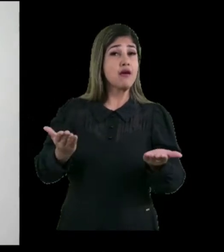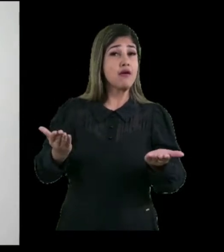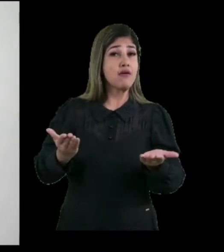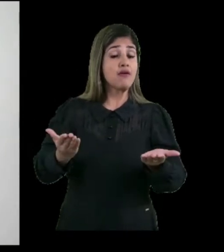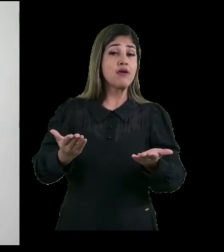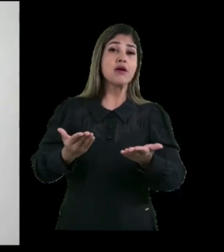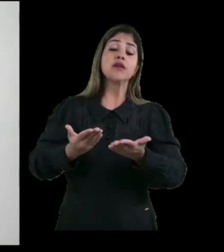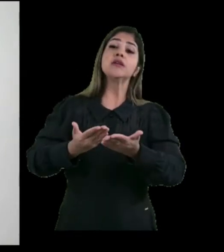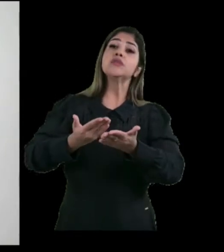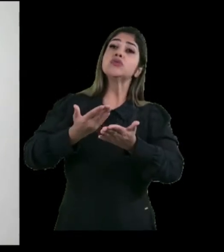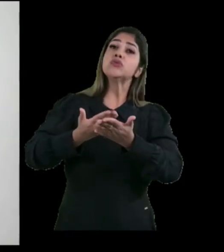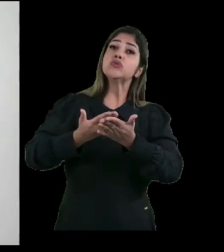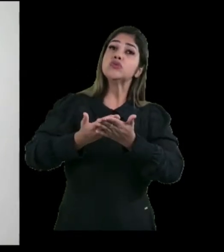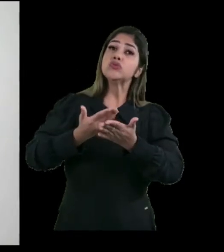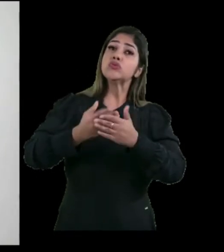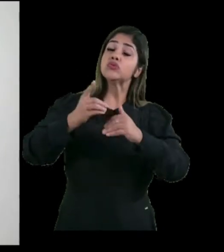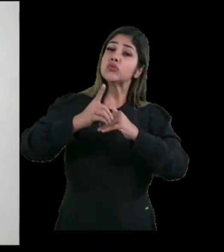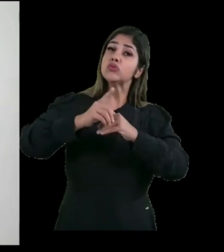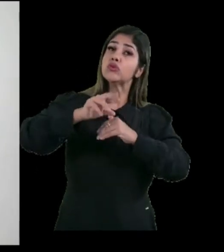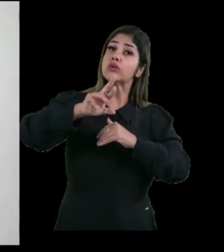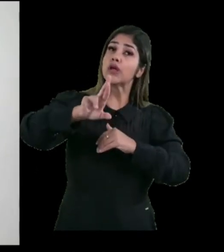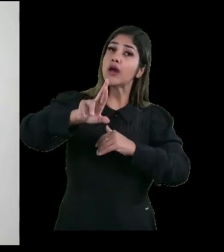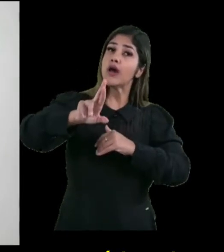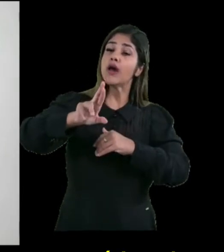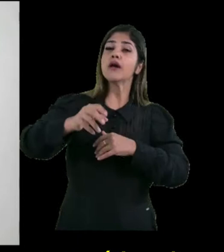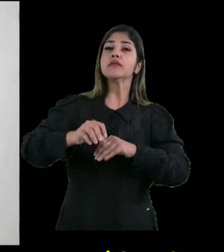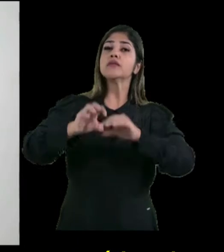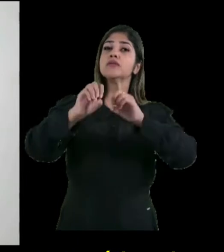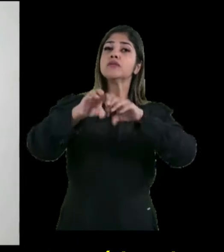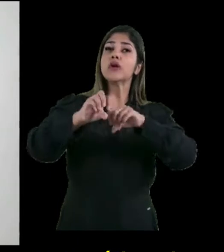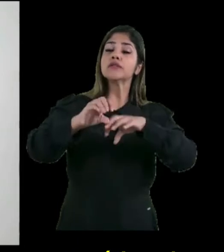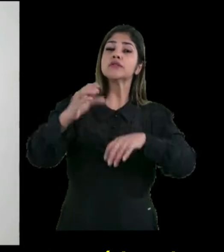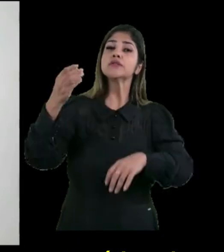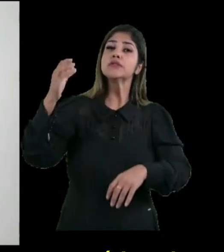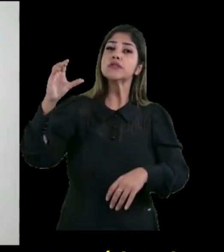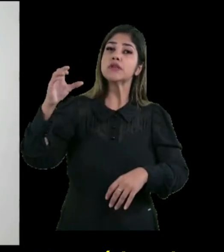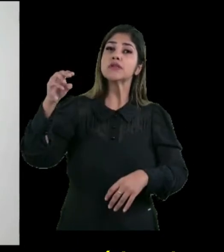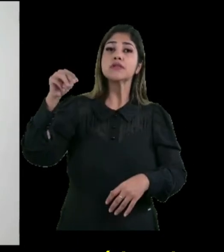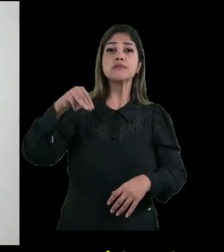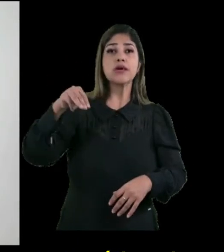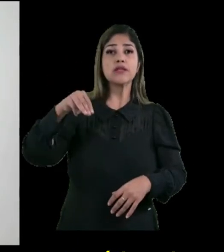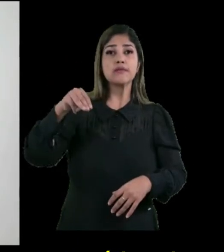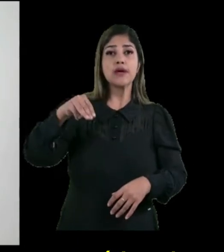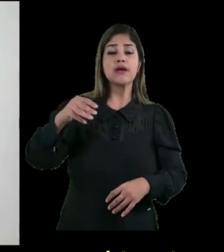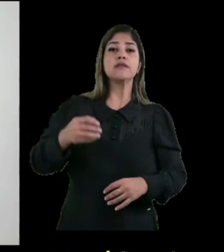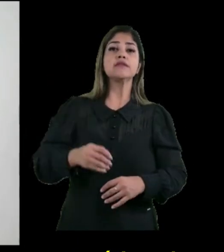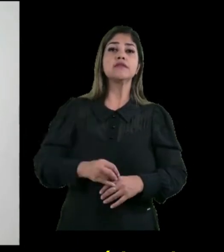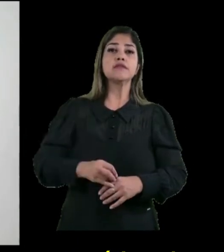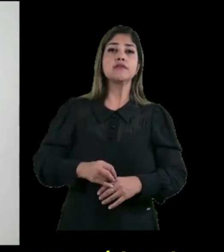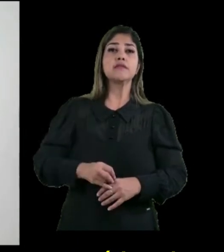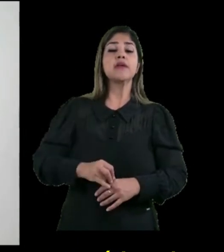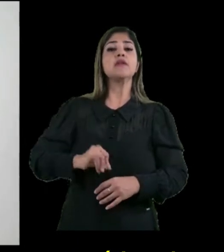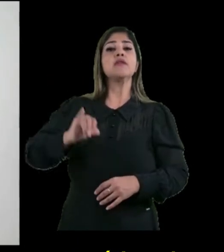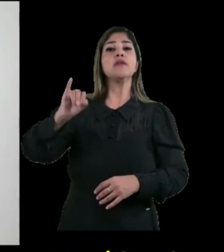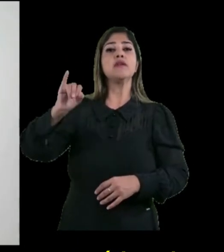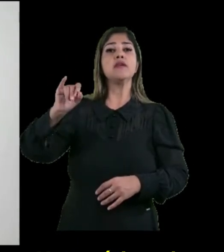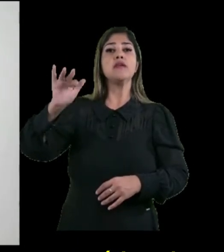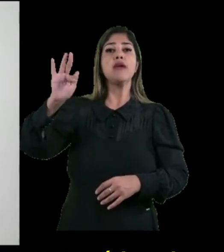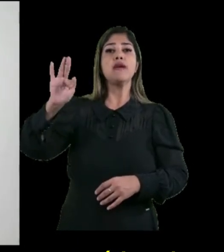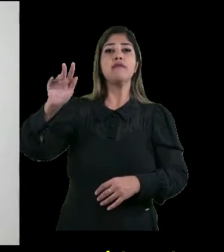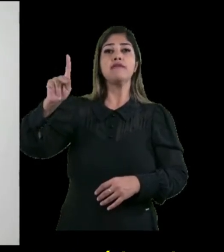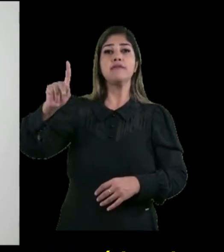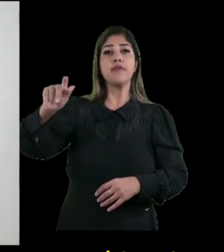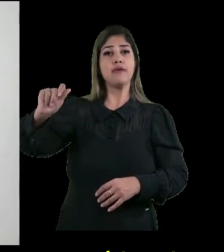atualmente doutorando do programa de pós-graduação em Educação em Ciências e Matemáticas do Instituto de